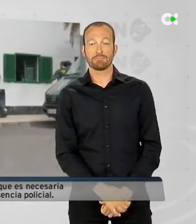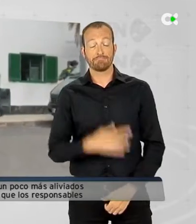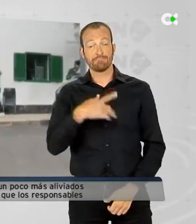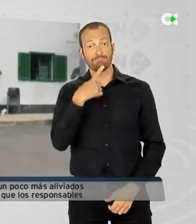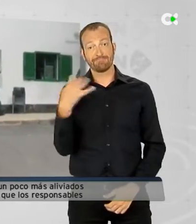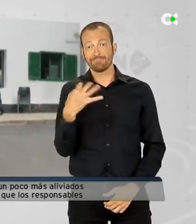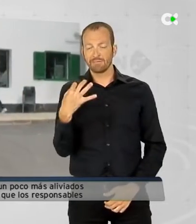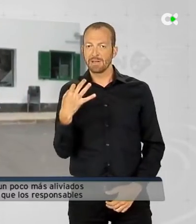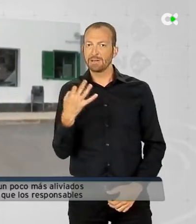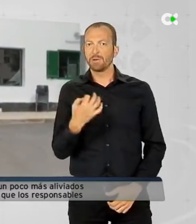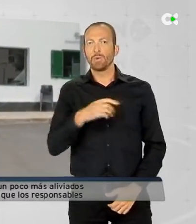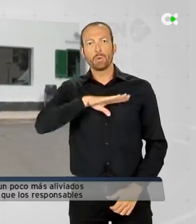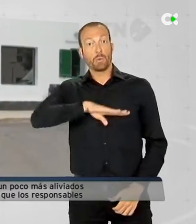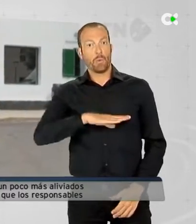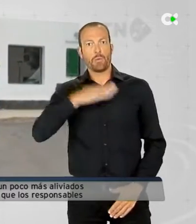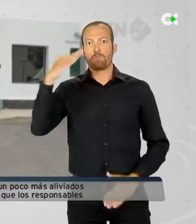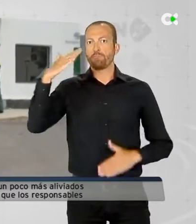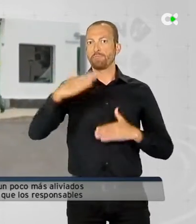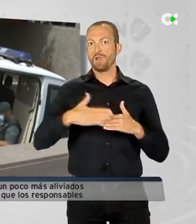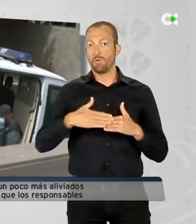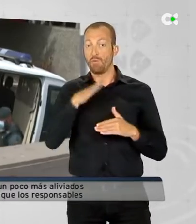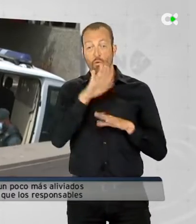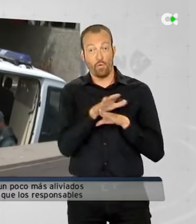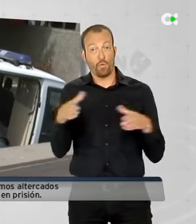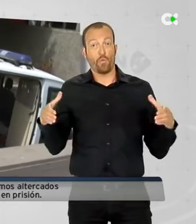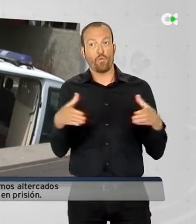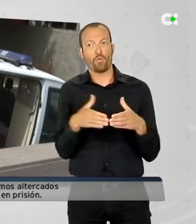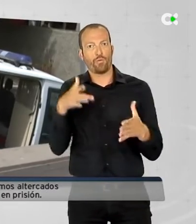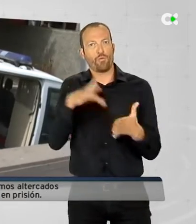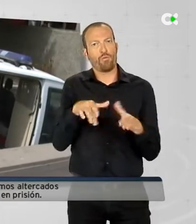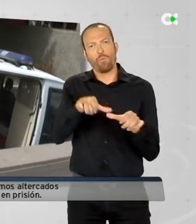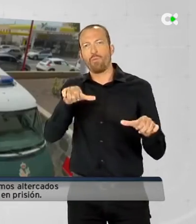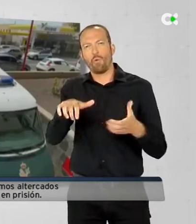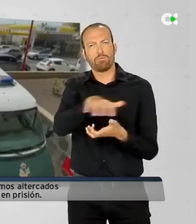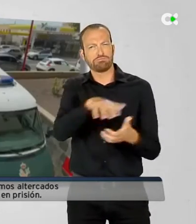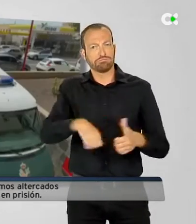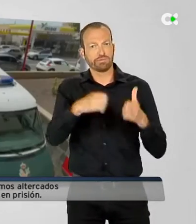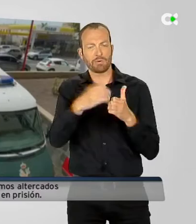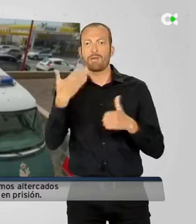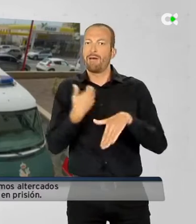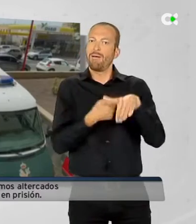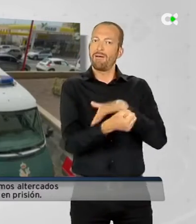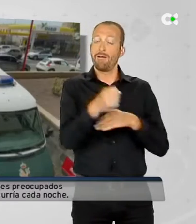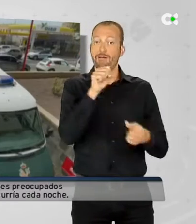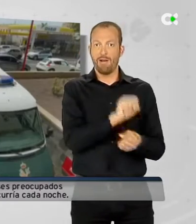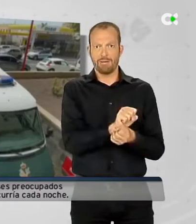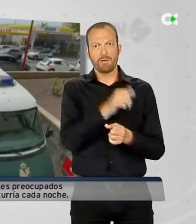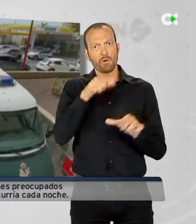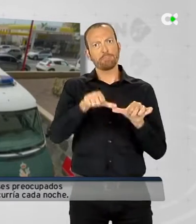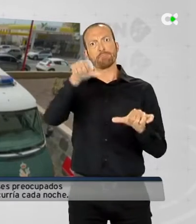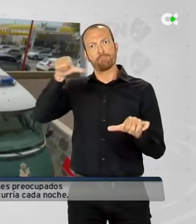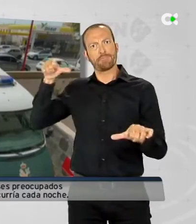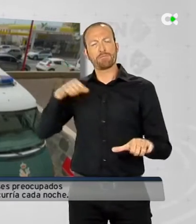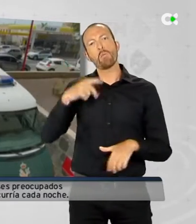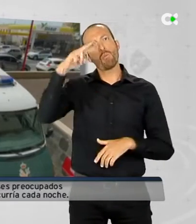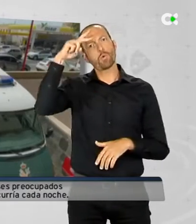Aseguran estar un poco más aliviados desde que saben que los responsables de los últimos altercados están en prisión. Llevan meses preocupados por